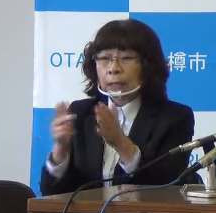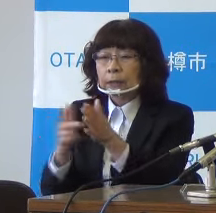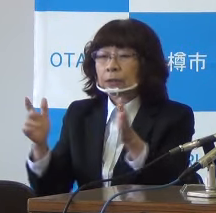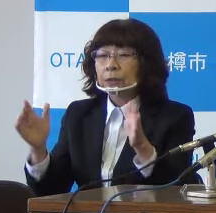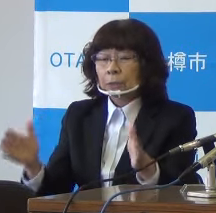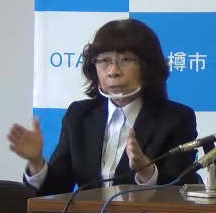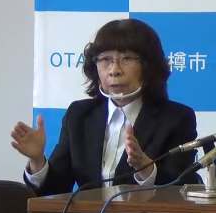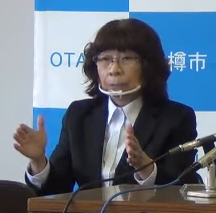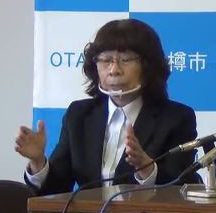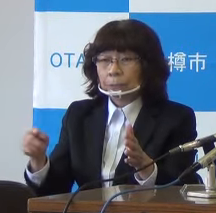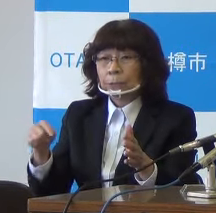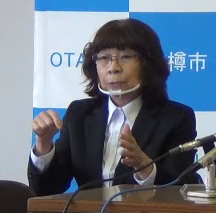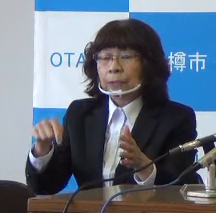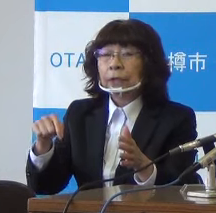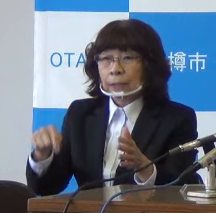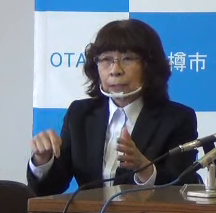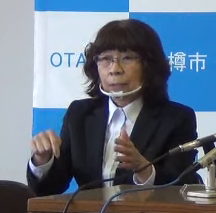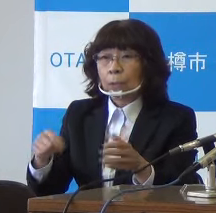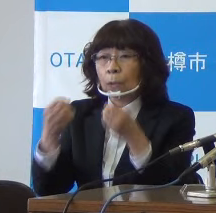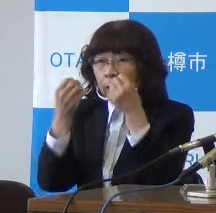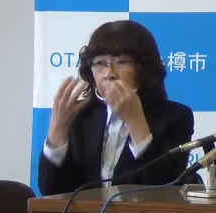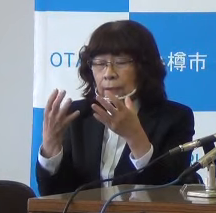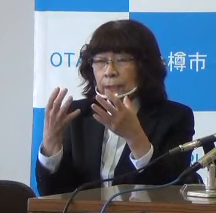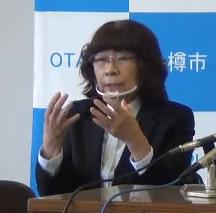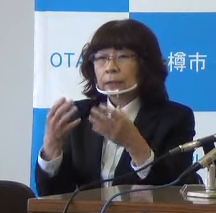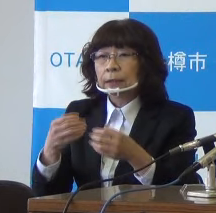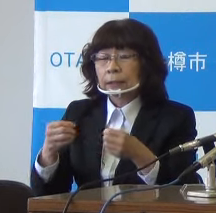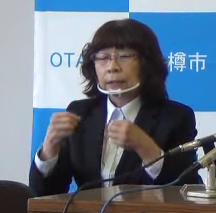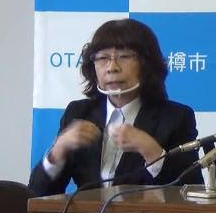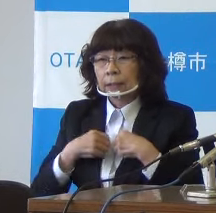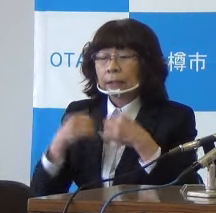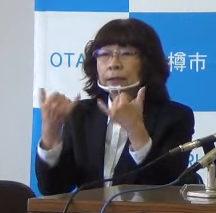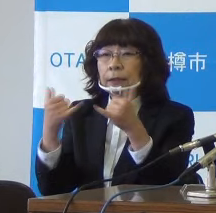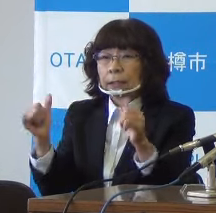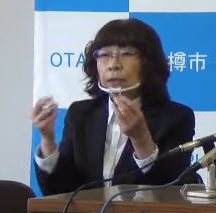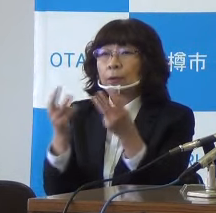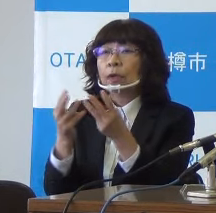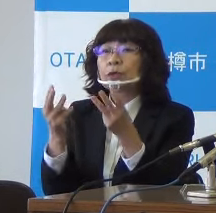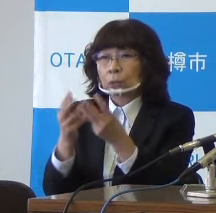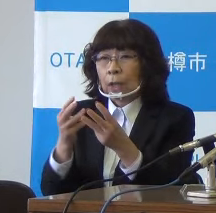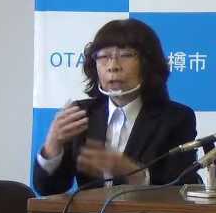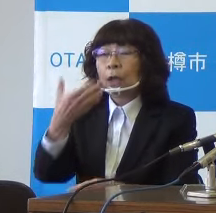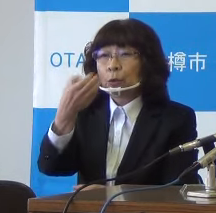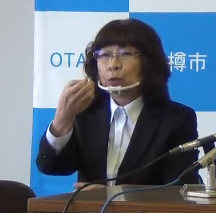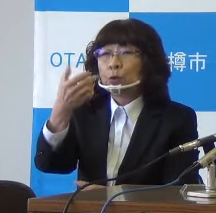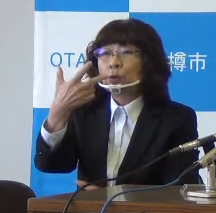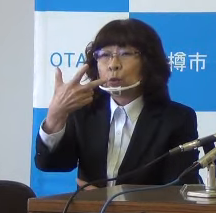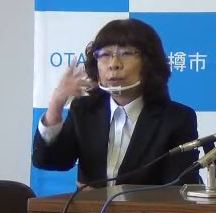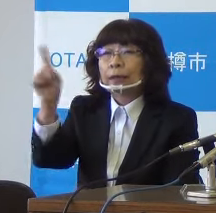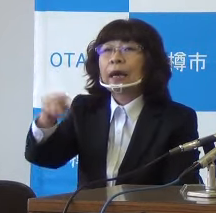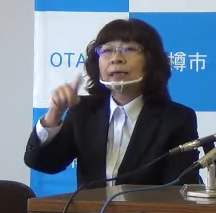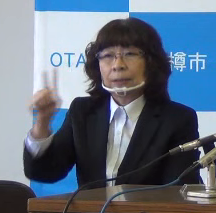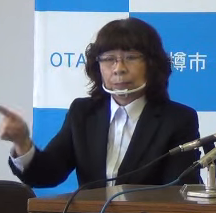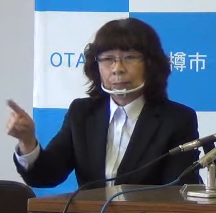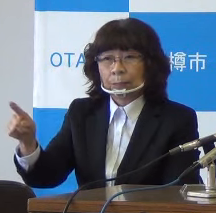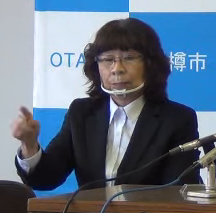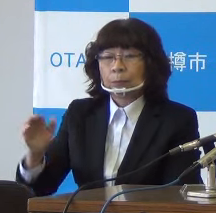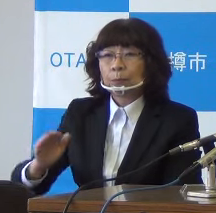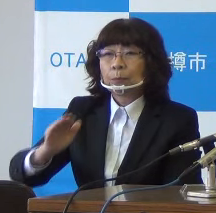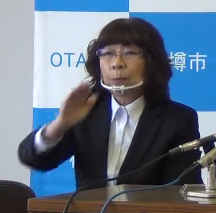間あたりの新規感染者数は97人に上っ